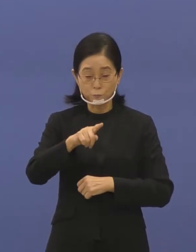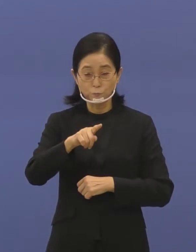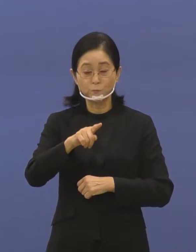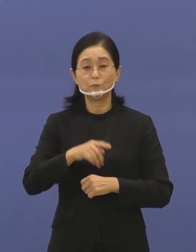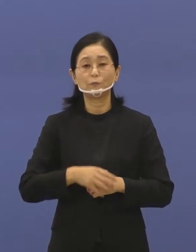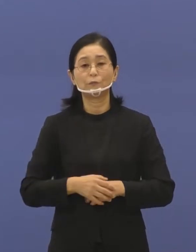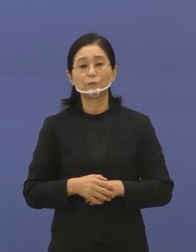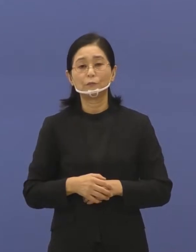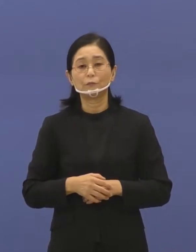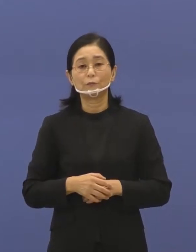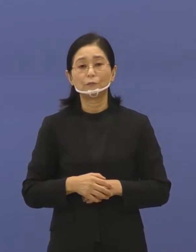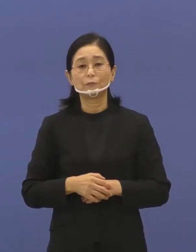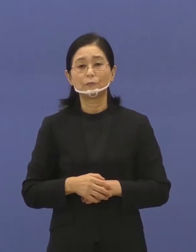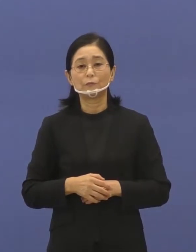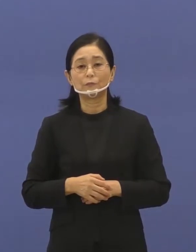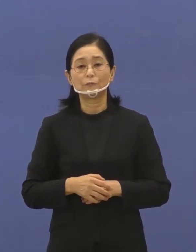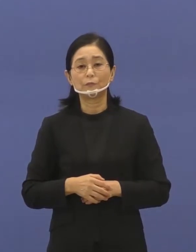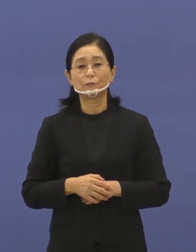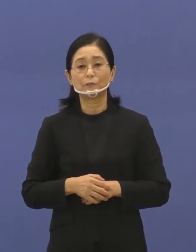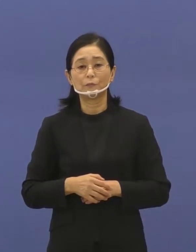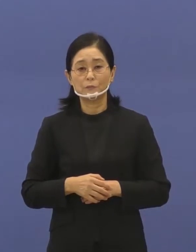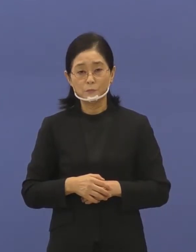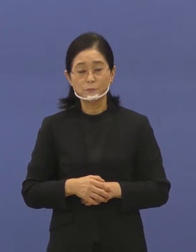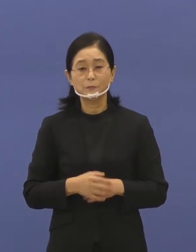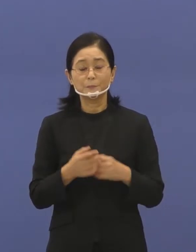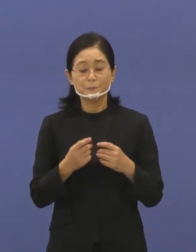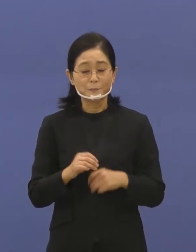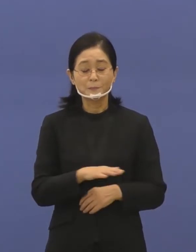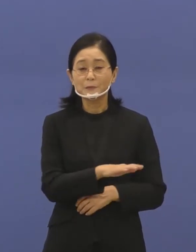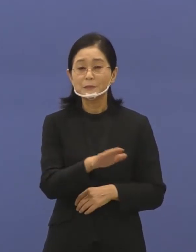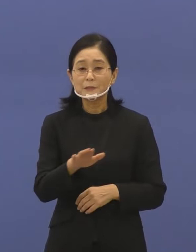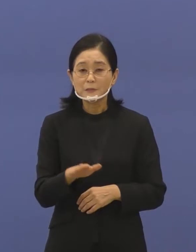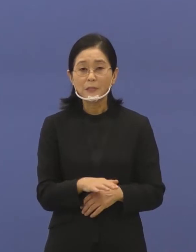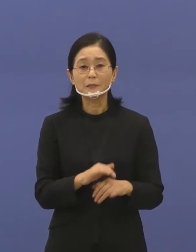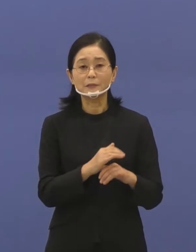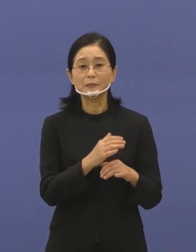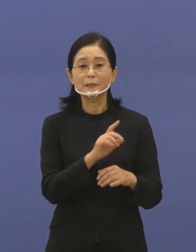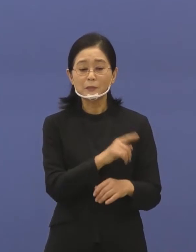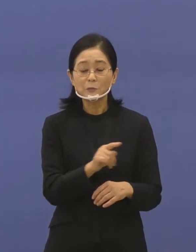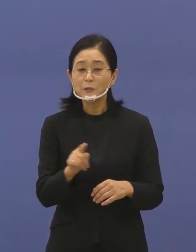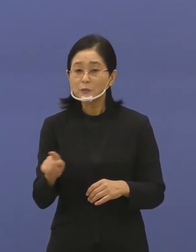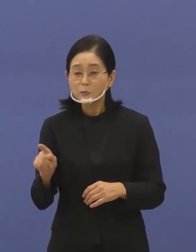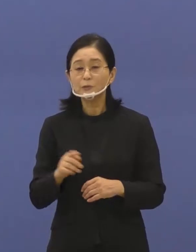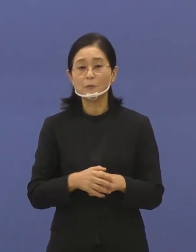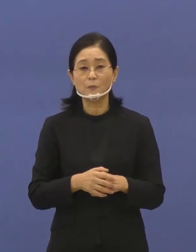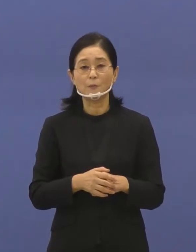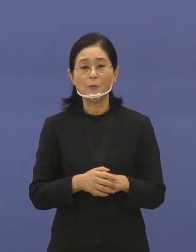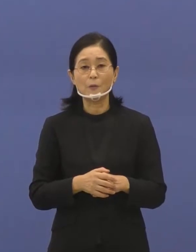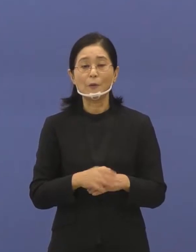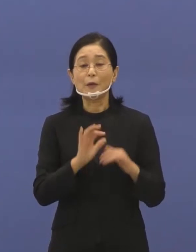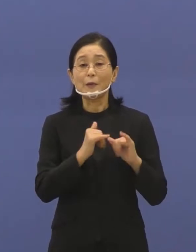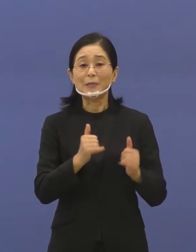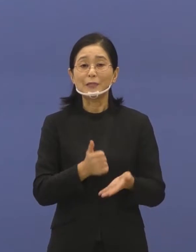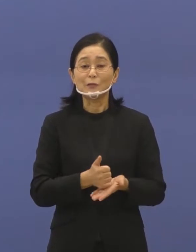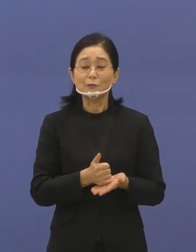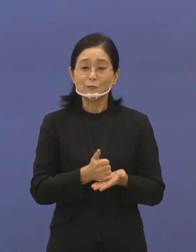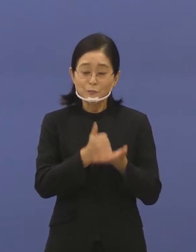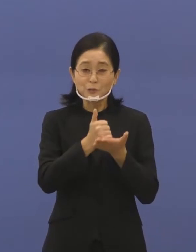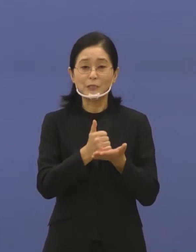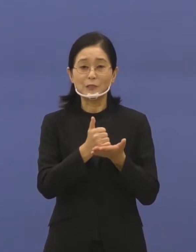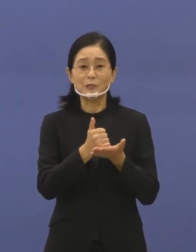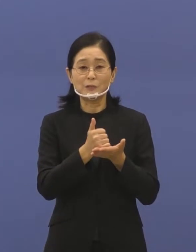ういう草の根の政治、本来のあるべき民主主義的な政治を、